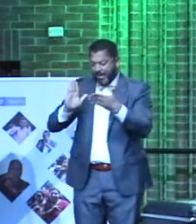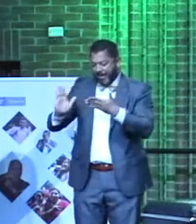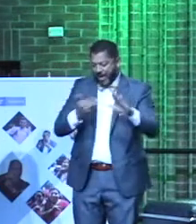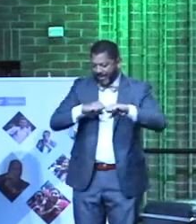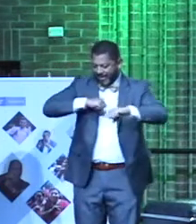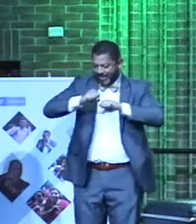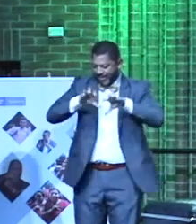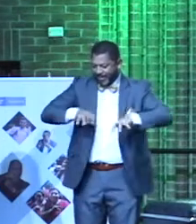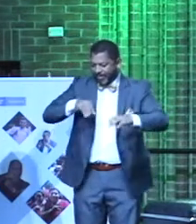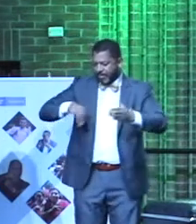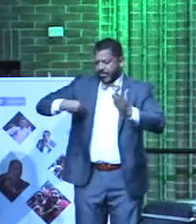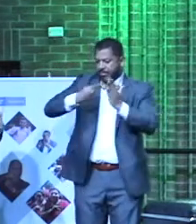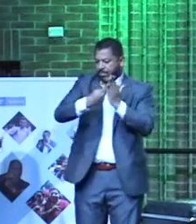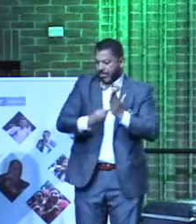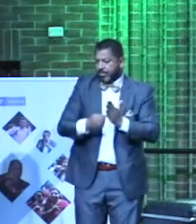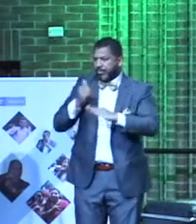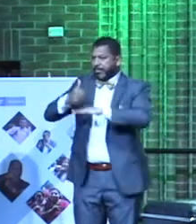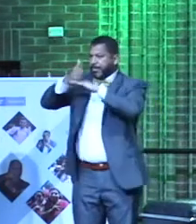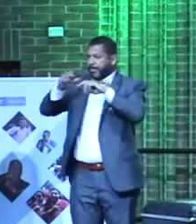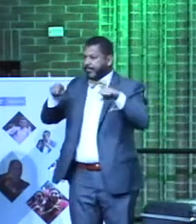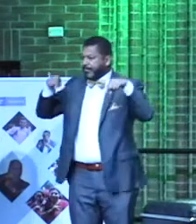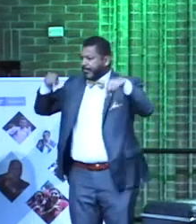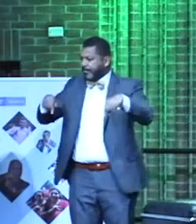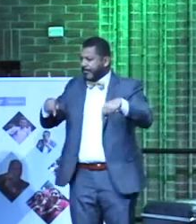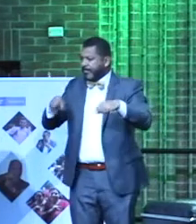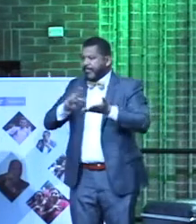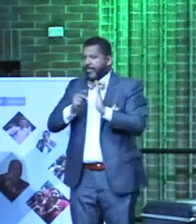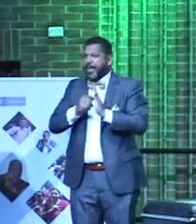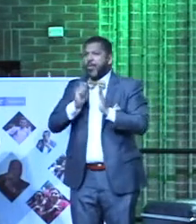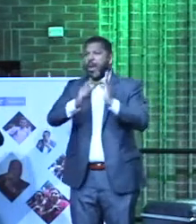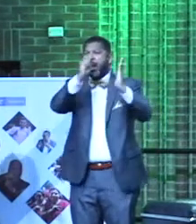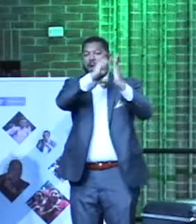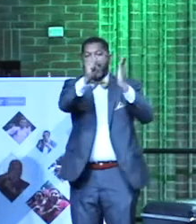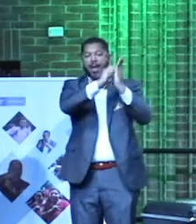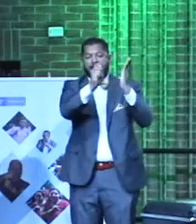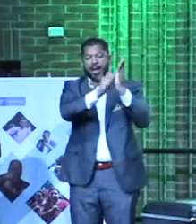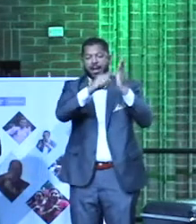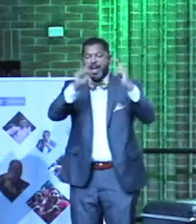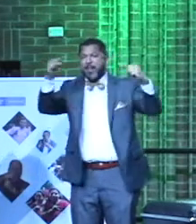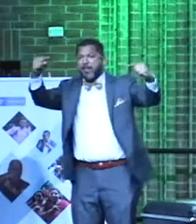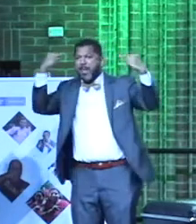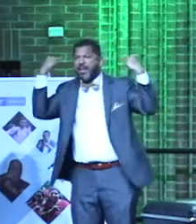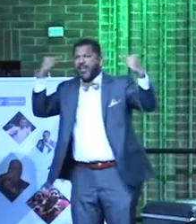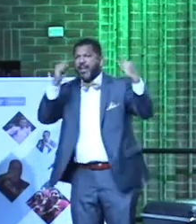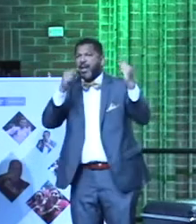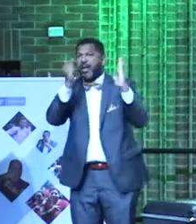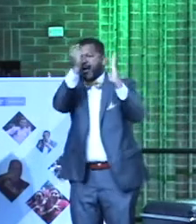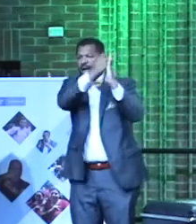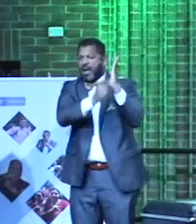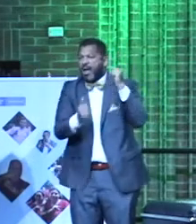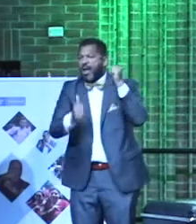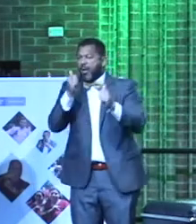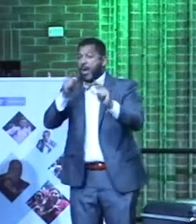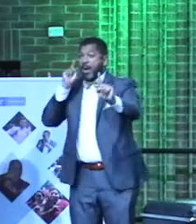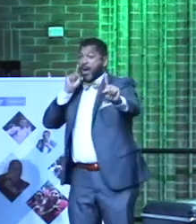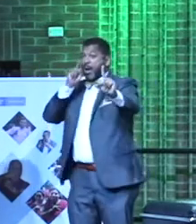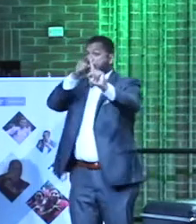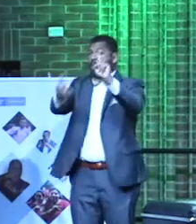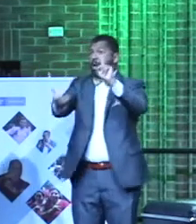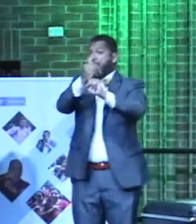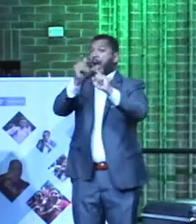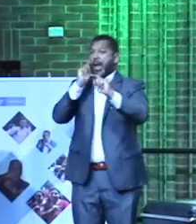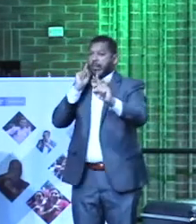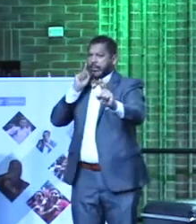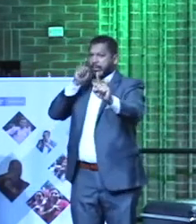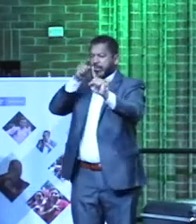definimos algo que llamamos con las directivas el tablero. El tablero son esas metas estructurales, esos propósitos misionales grandes que nos